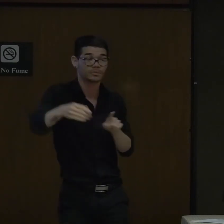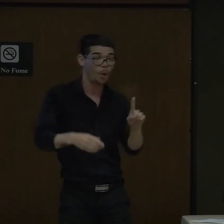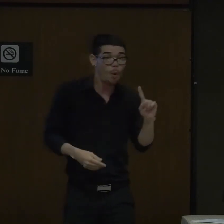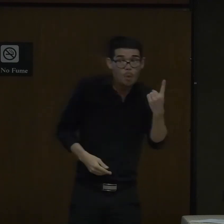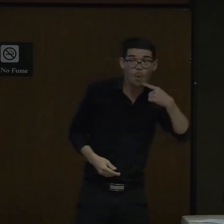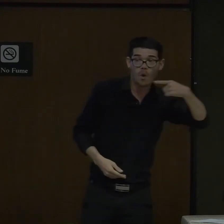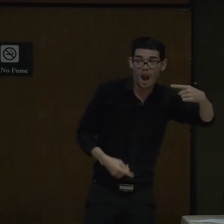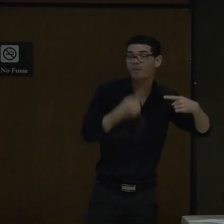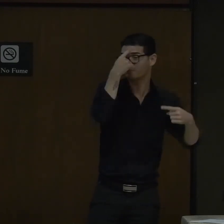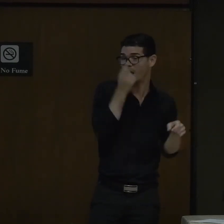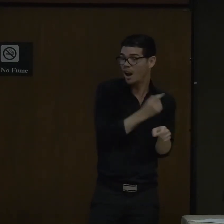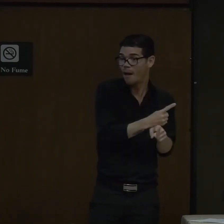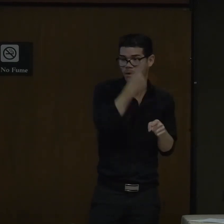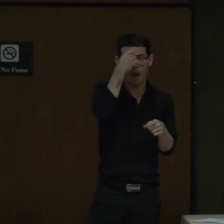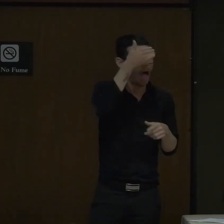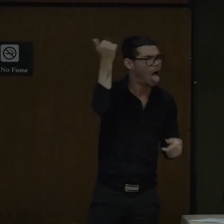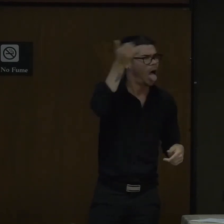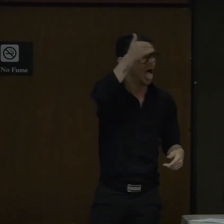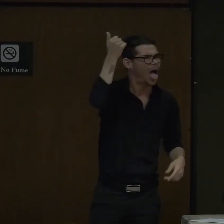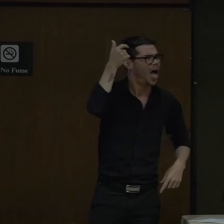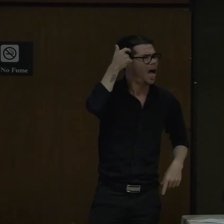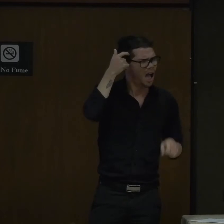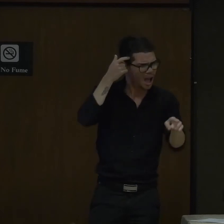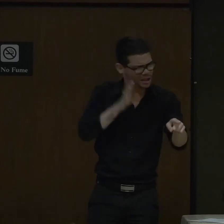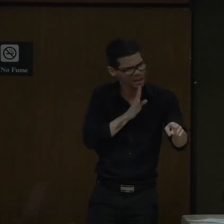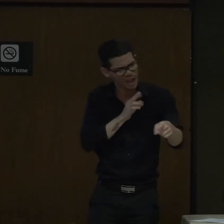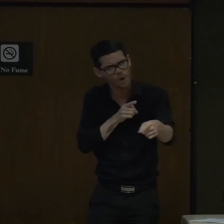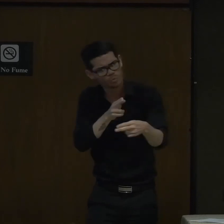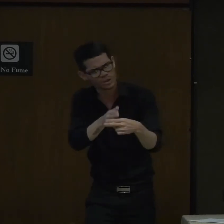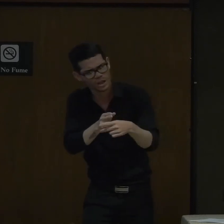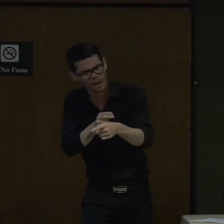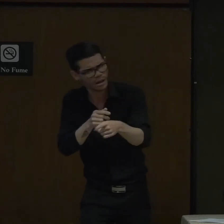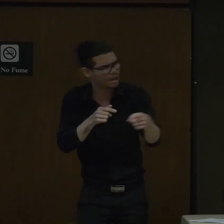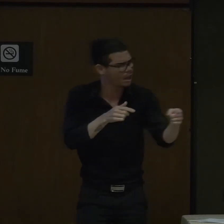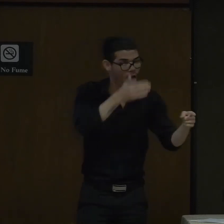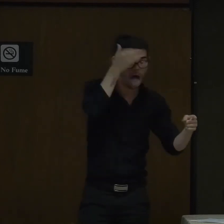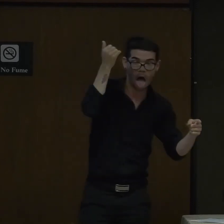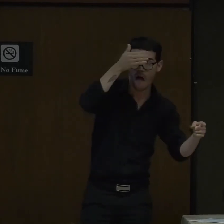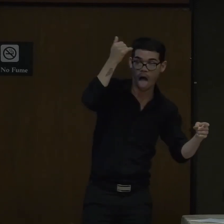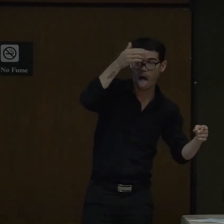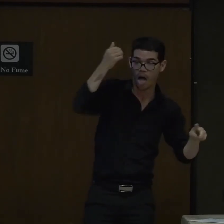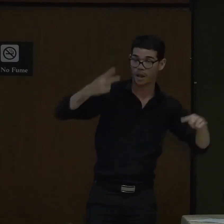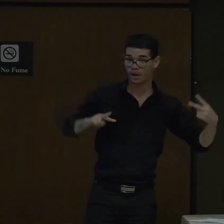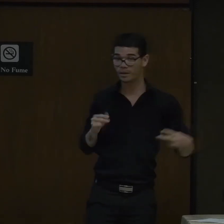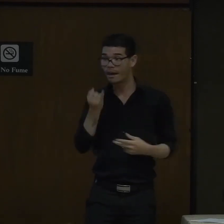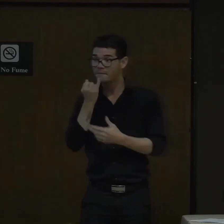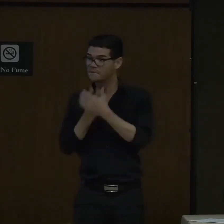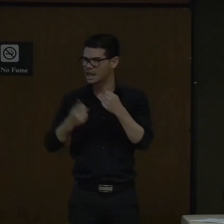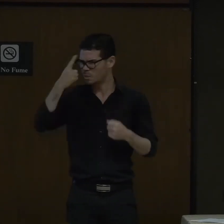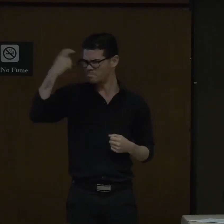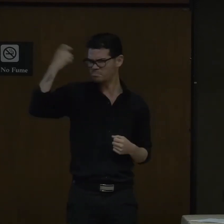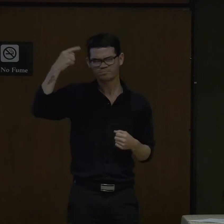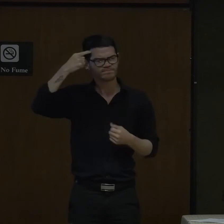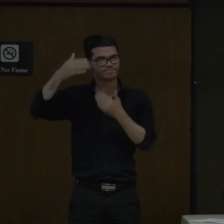El bilingüismo también aumenta la plasticidad del cerebro y ayuda a